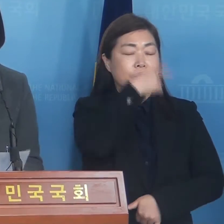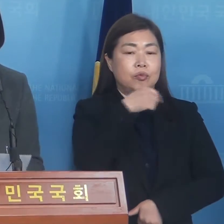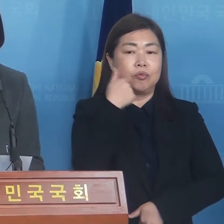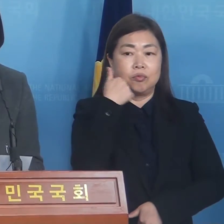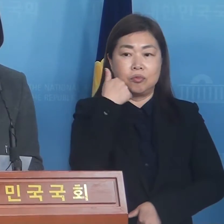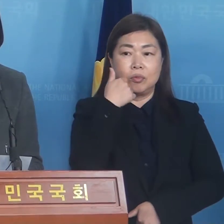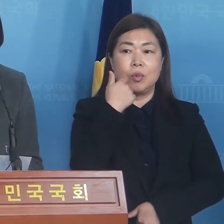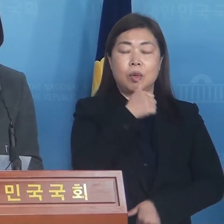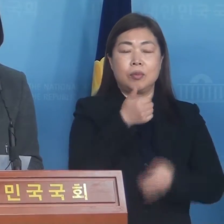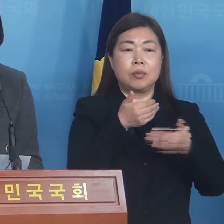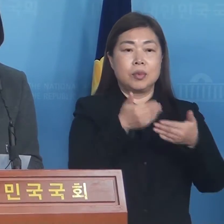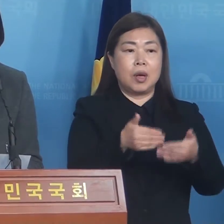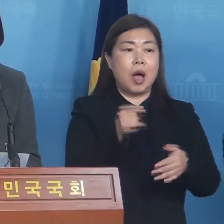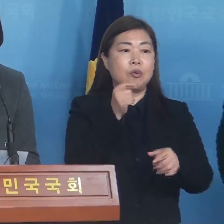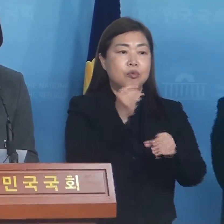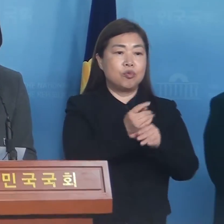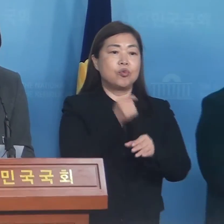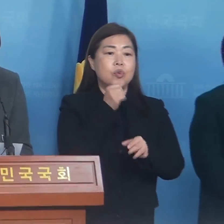드리겠습니다.